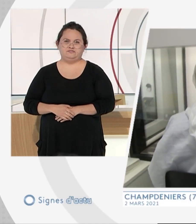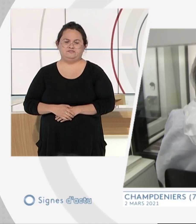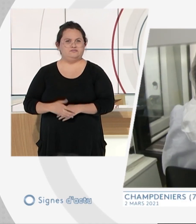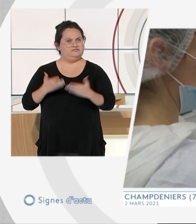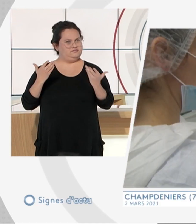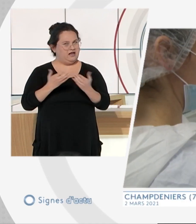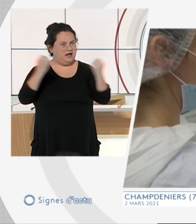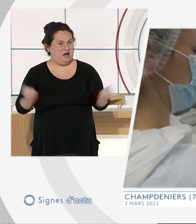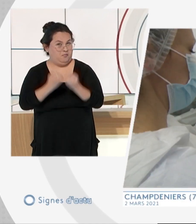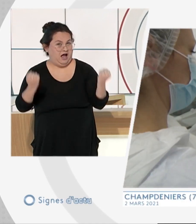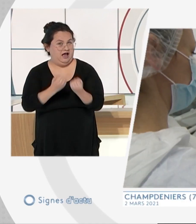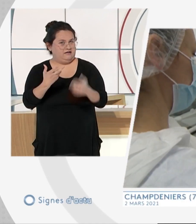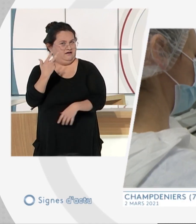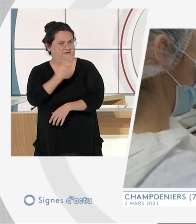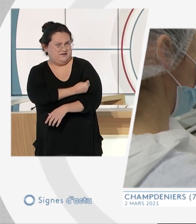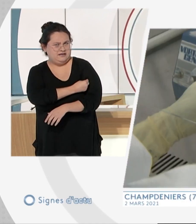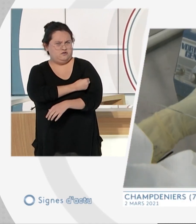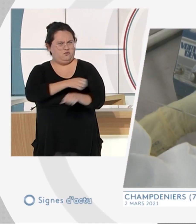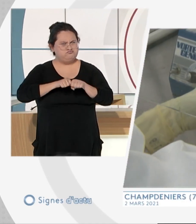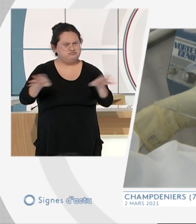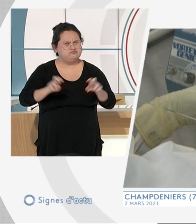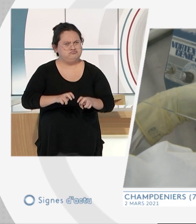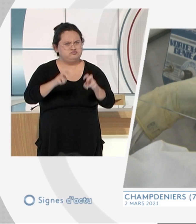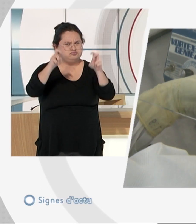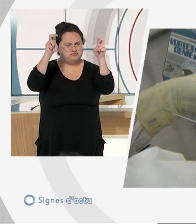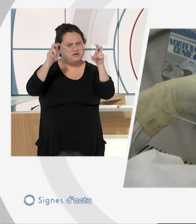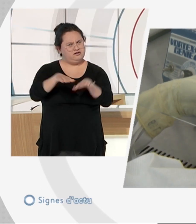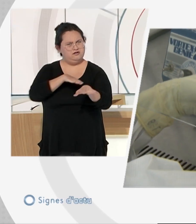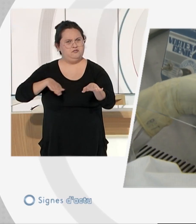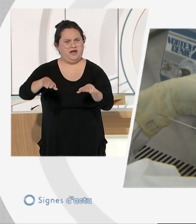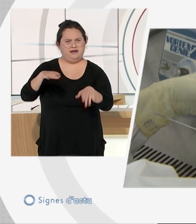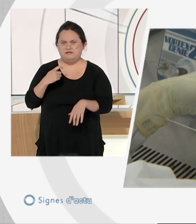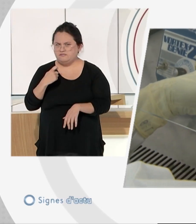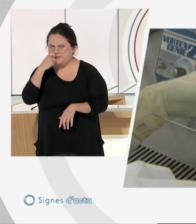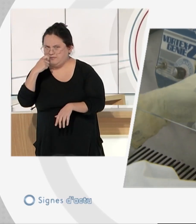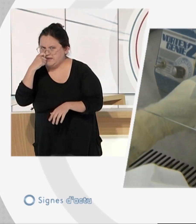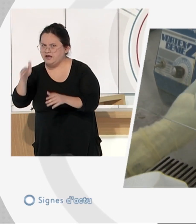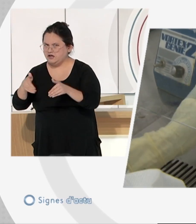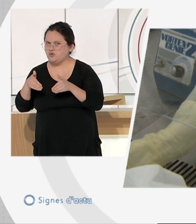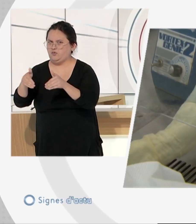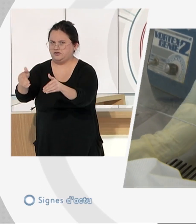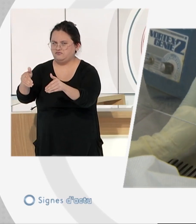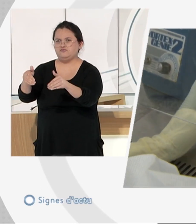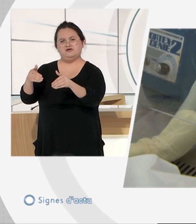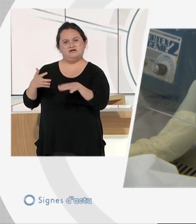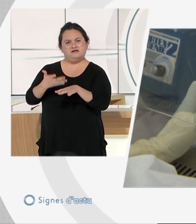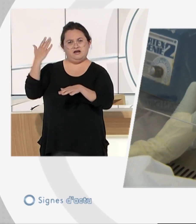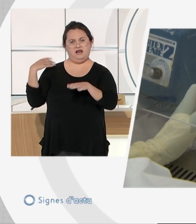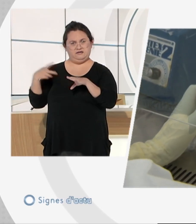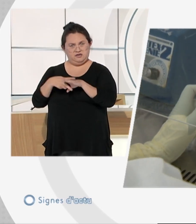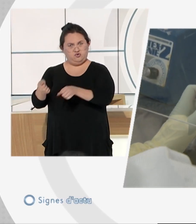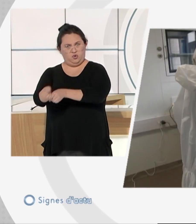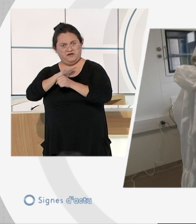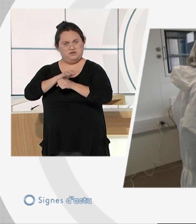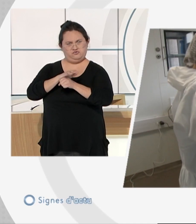Si la campagne de vaccination monte en puissance, celle des dépistages se poursuit, avec, dès le début de la pandémie, l'appui